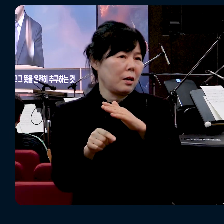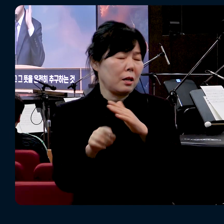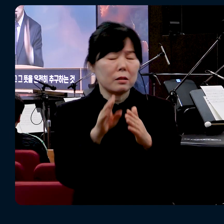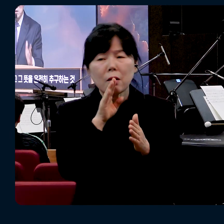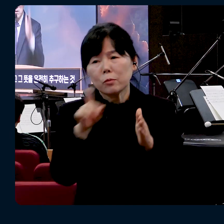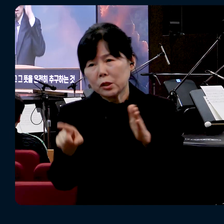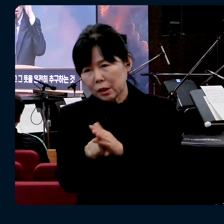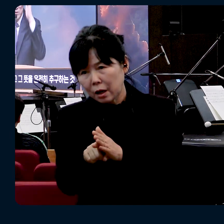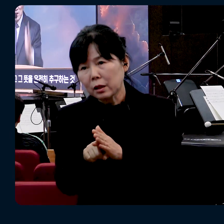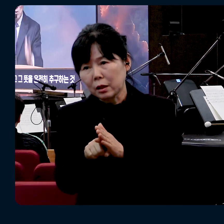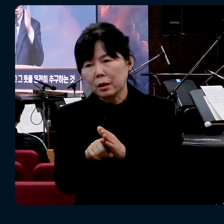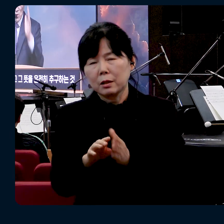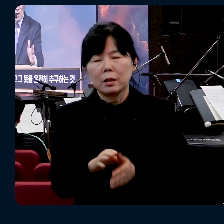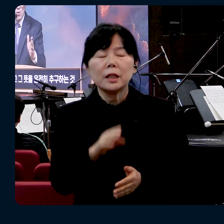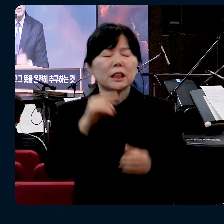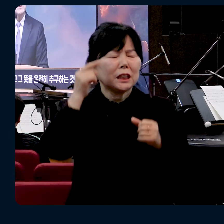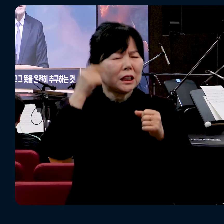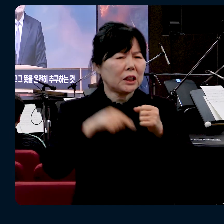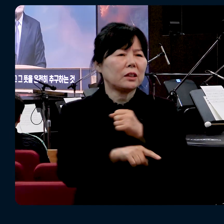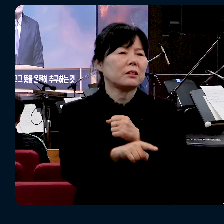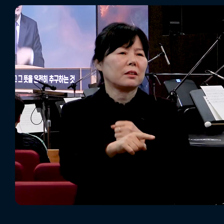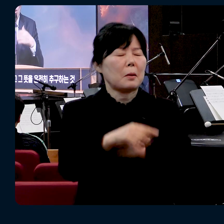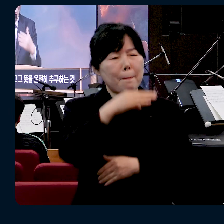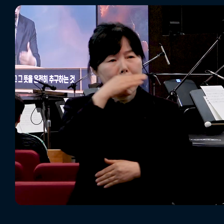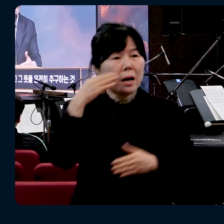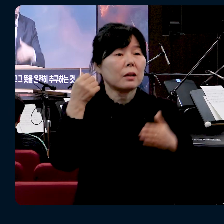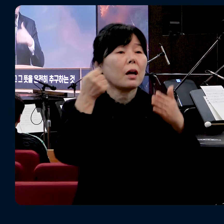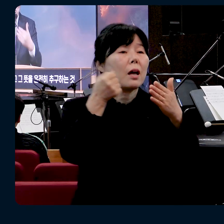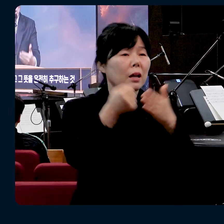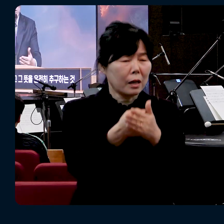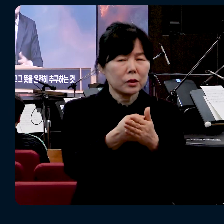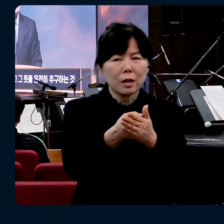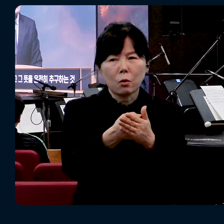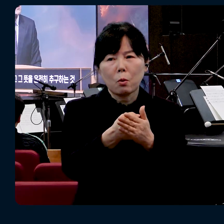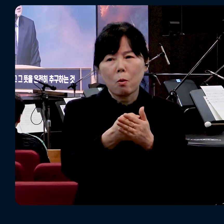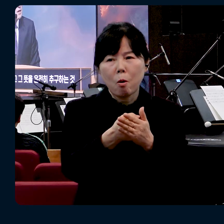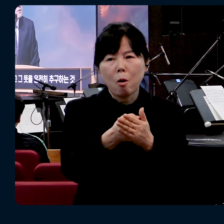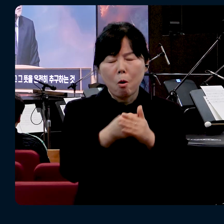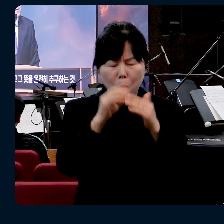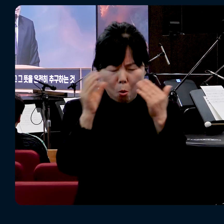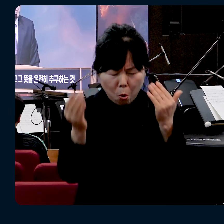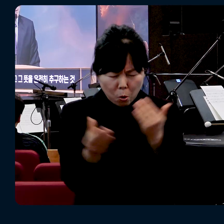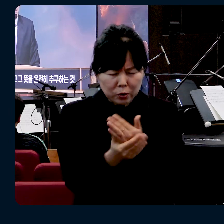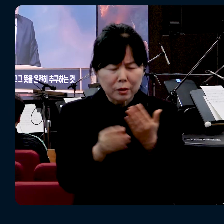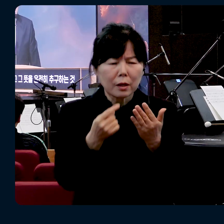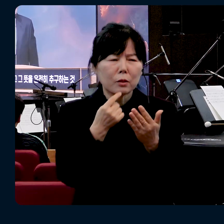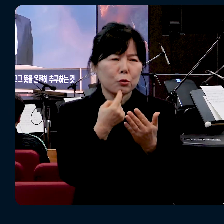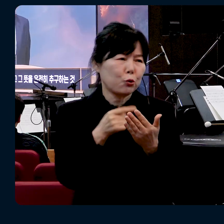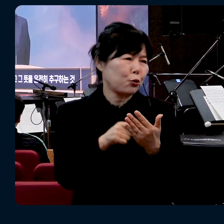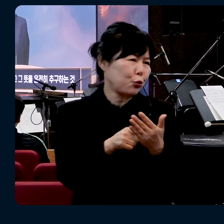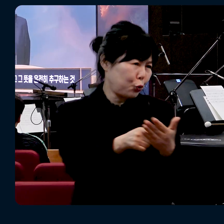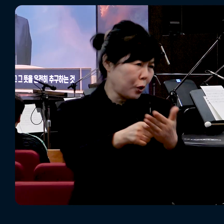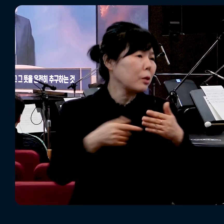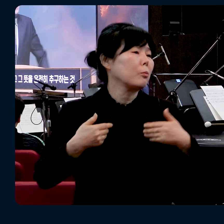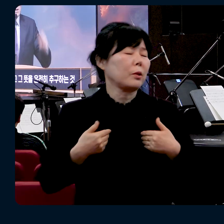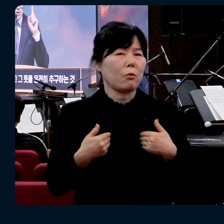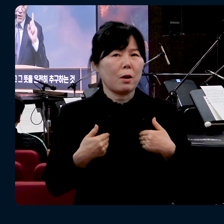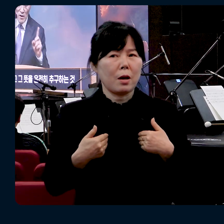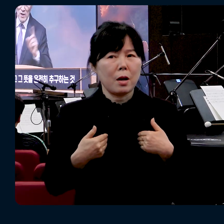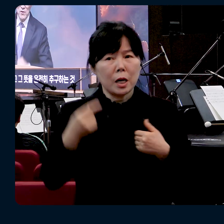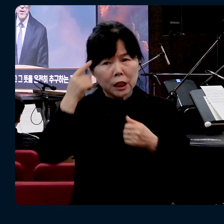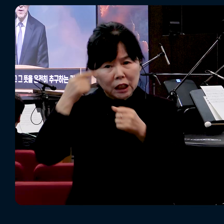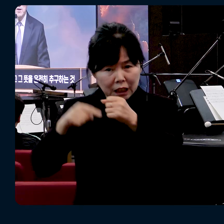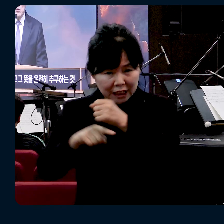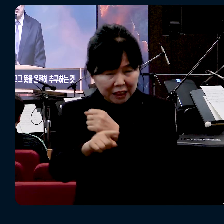게 아니라 뜻을 제대로 정하고 그 뜻을 온전히 추구하는 것, 그것이라는 것을. 자, 그런 면에서 이